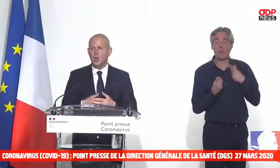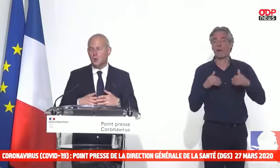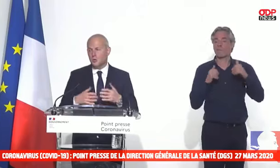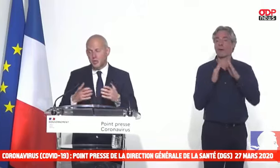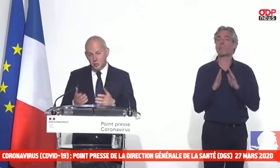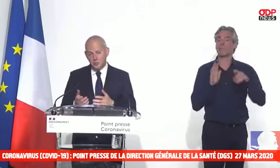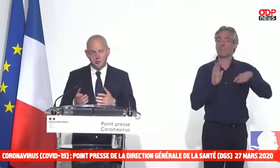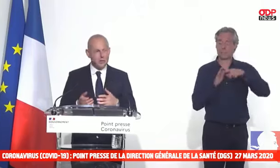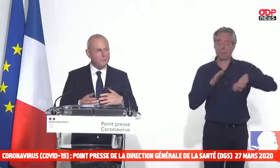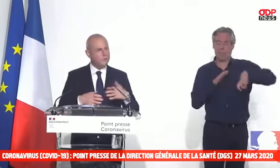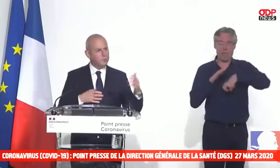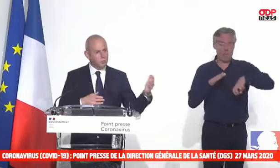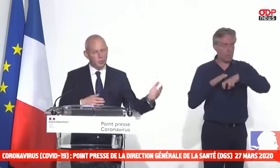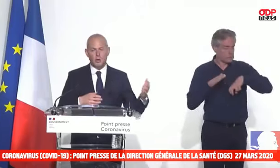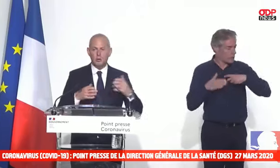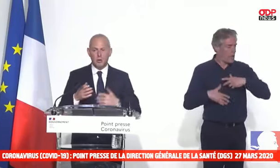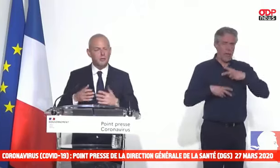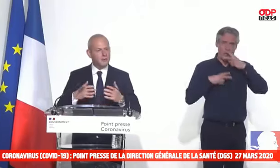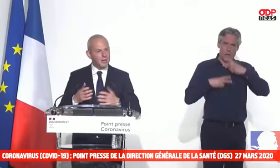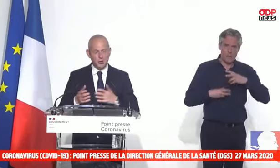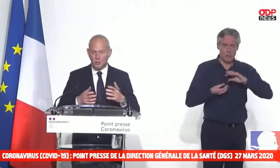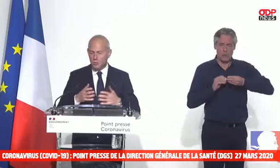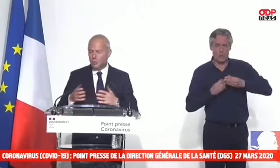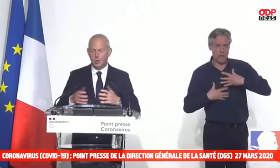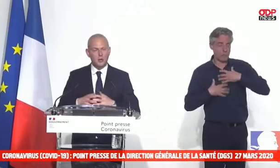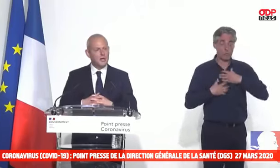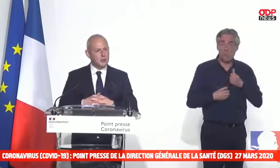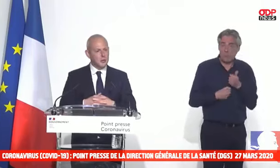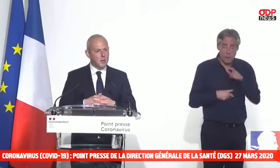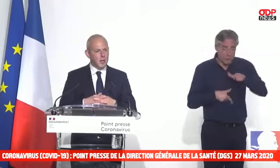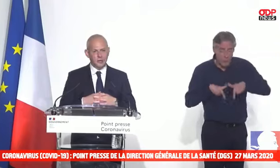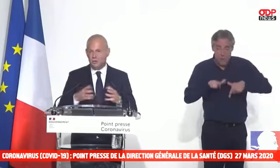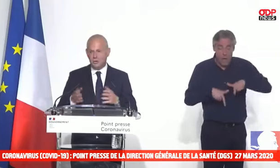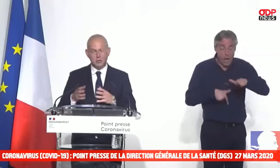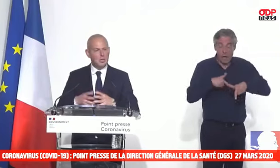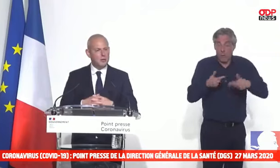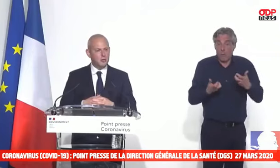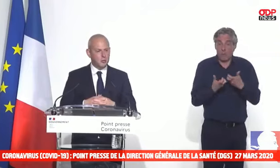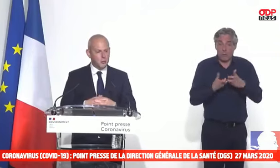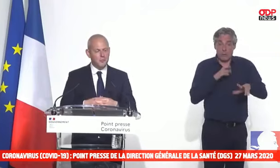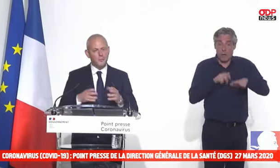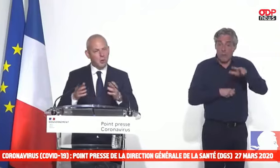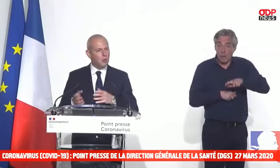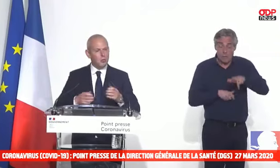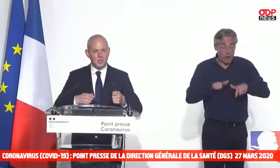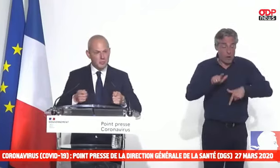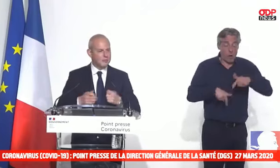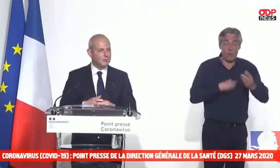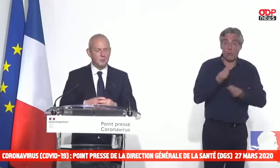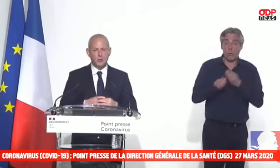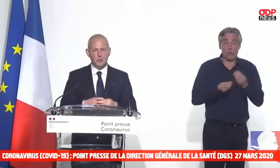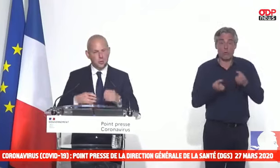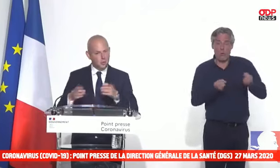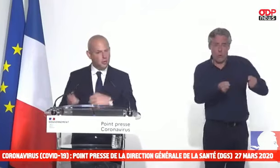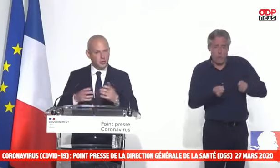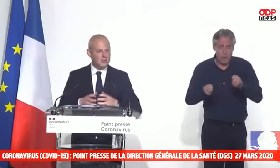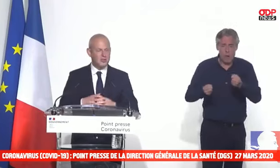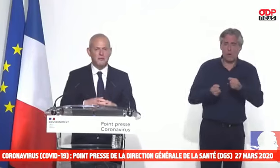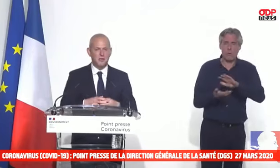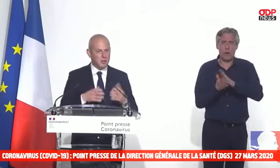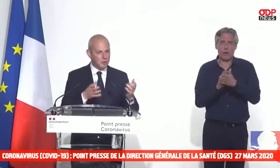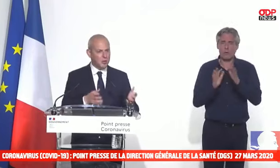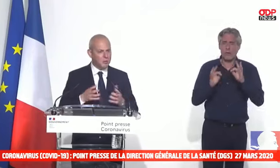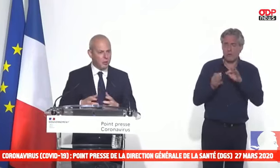pas dans l'appartement, en déplaçant des meubles, en rangeant ses affaires, en préparant le repas. Ça, c'est un signe qui doit alerter, qui doit